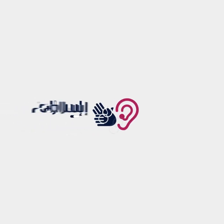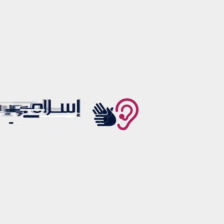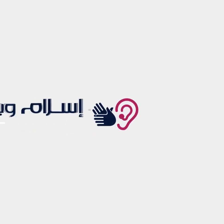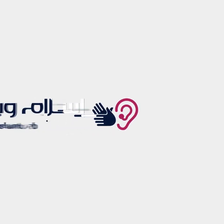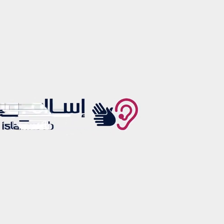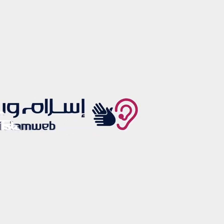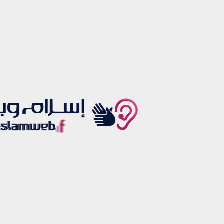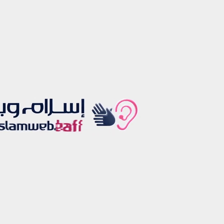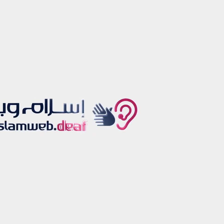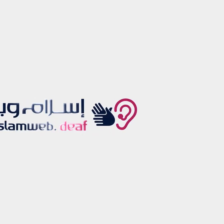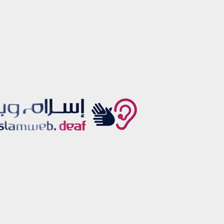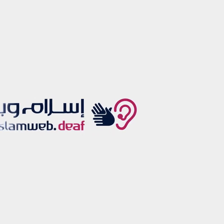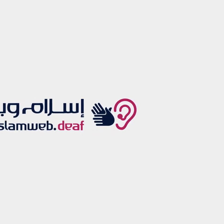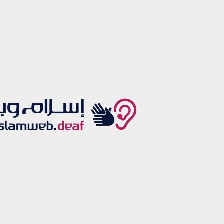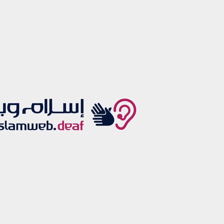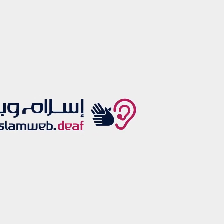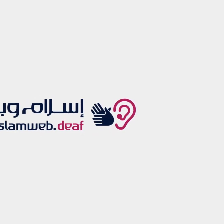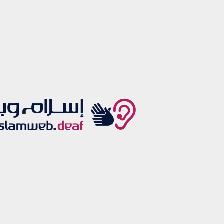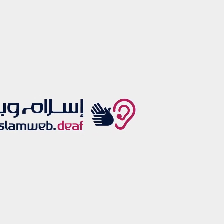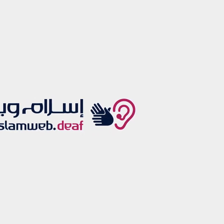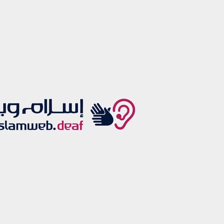اشتركوا في القناة اشتركوا في القناة شكرا